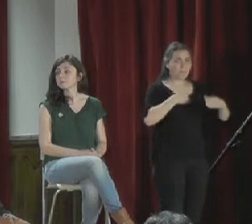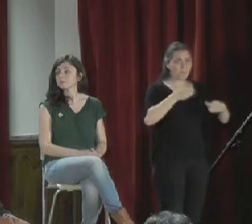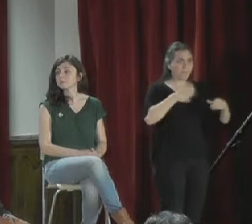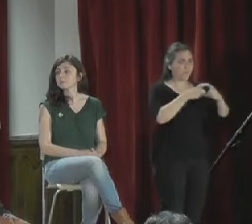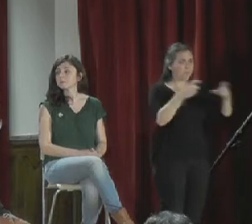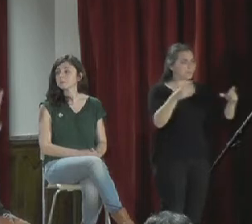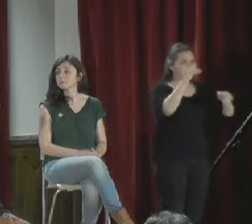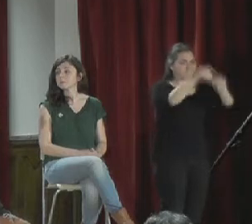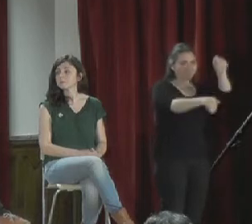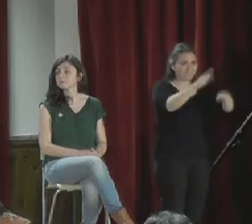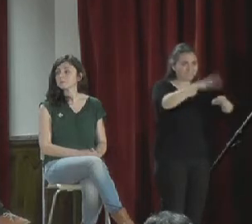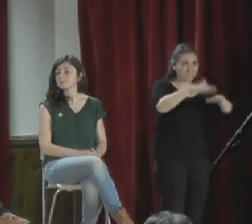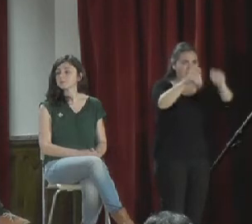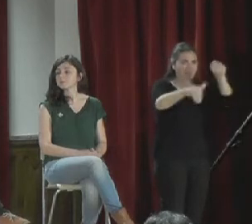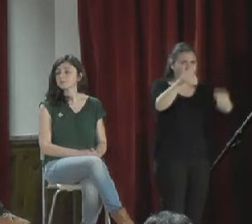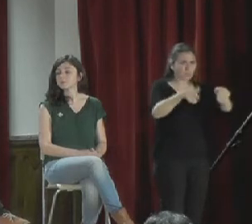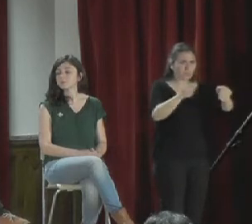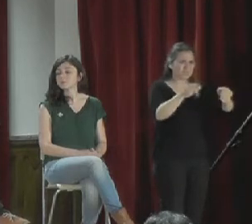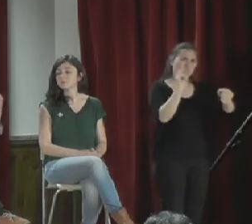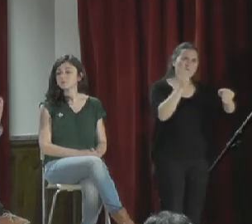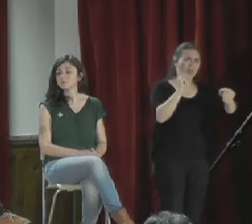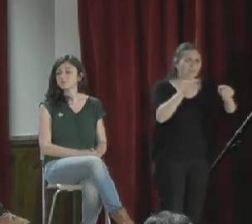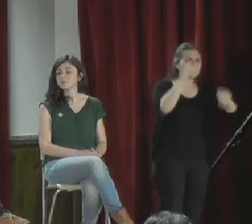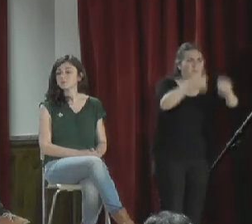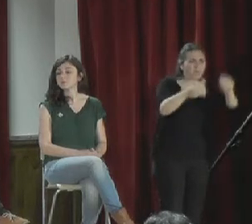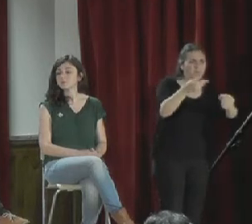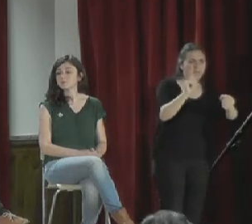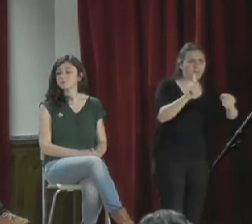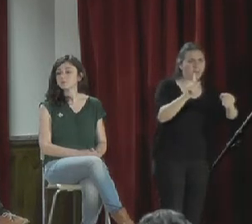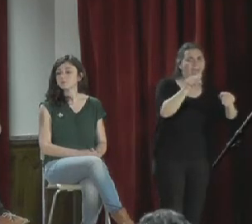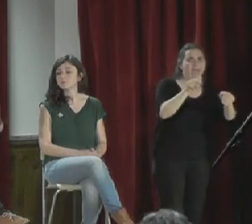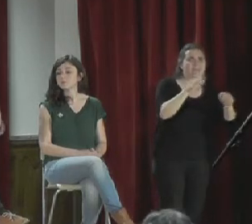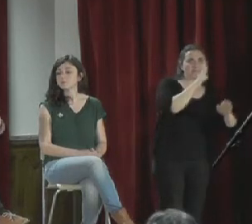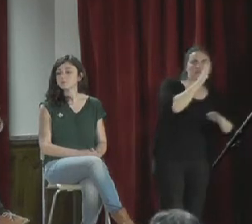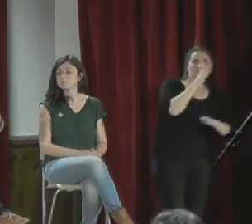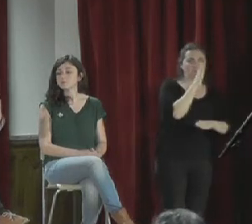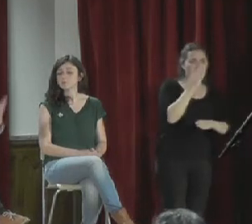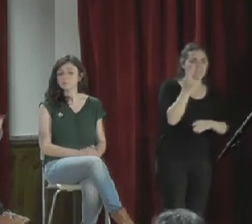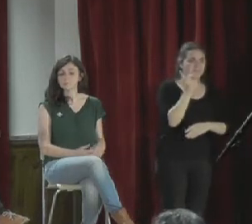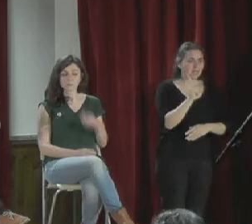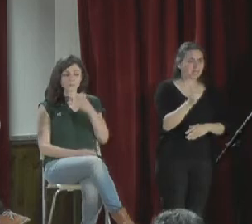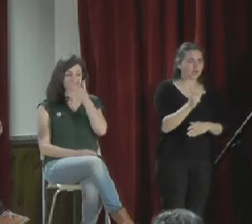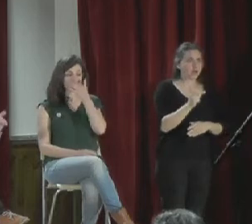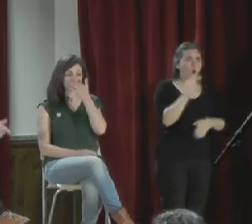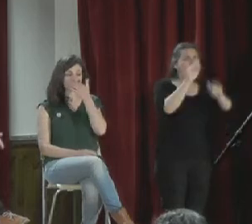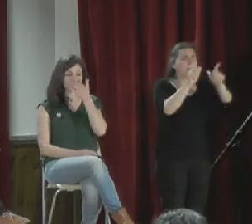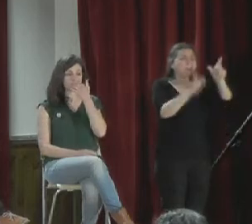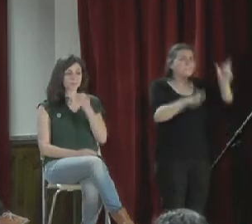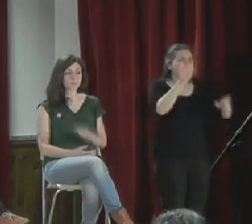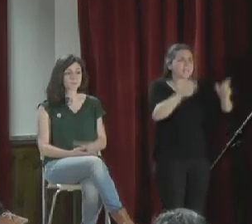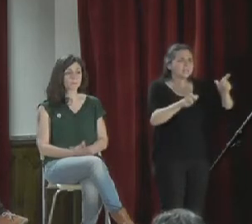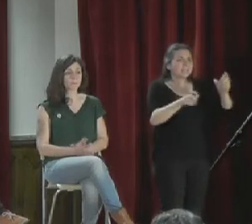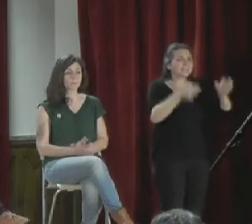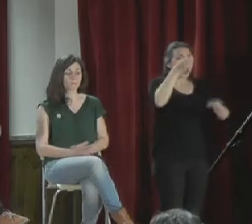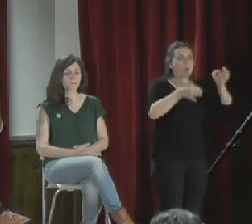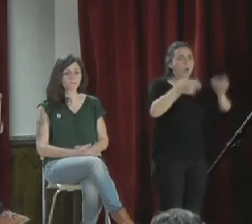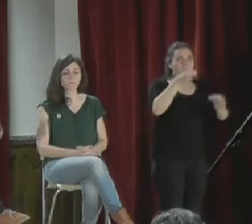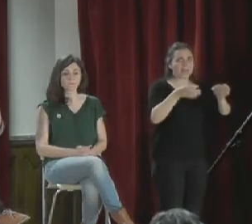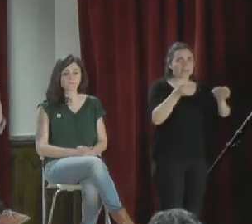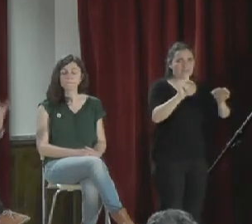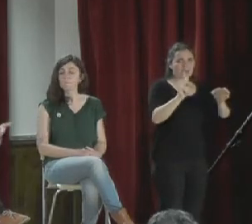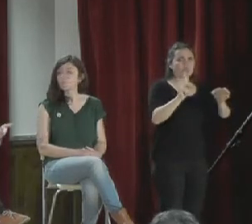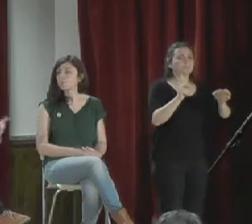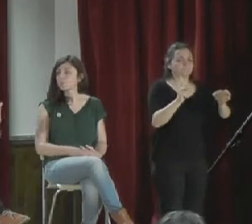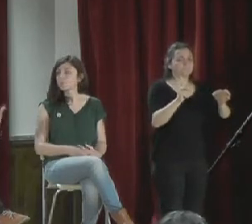de utilizar como unha cámara na que se escudan persoas que deberían de estar a ser xulgadas pola vía do penal, que deixe de